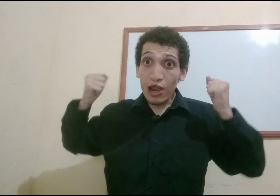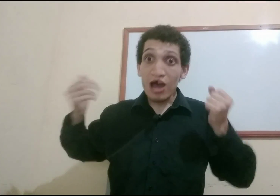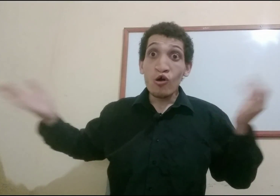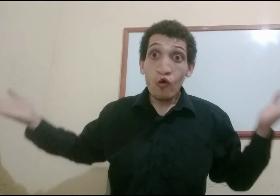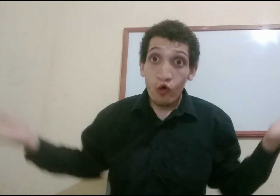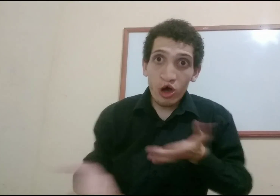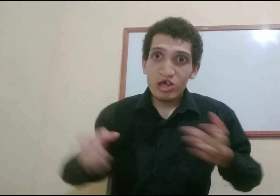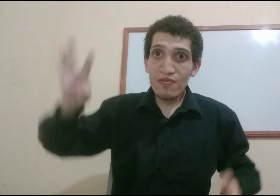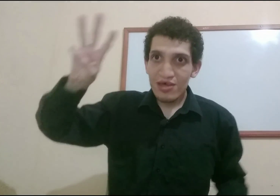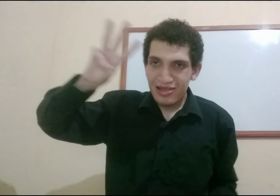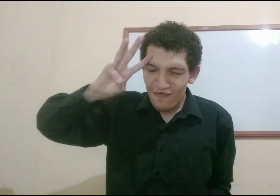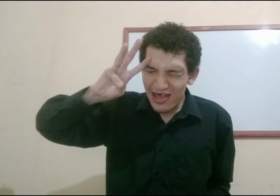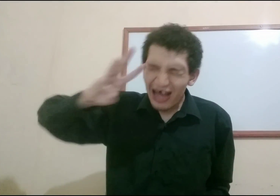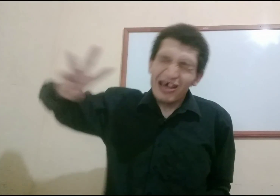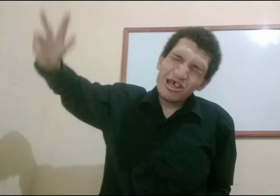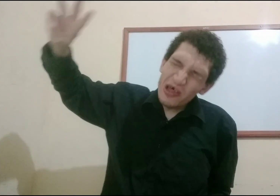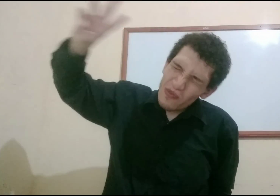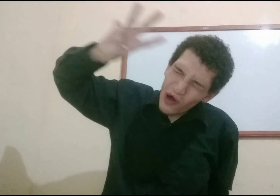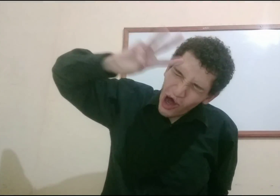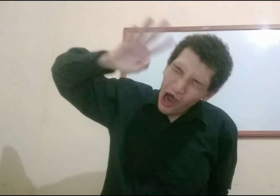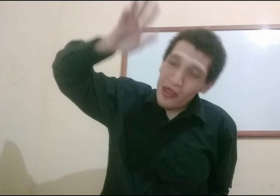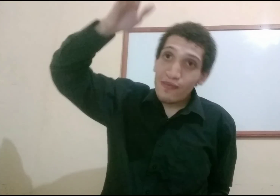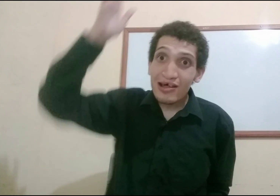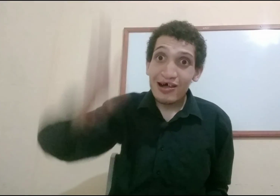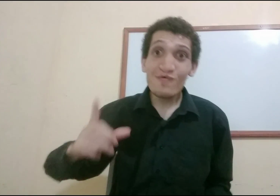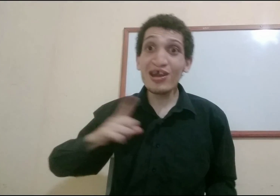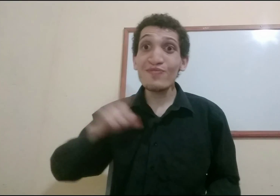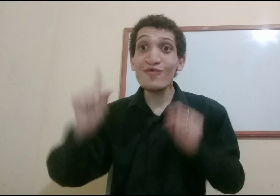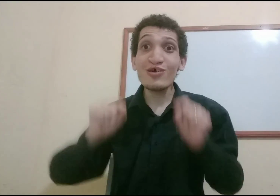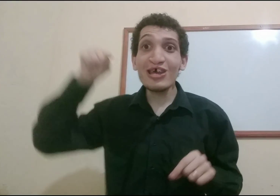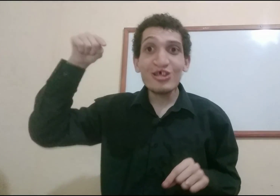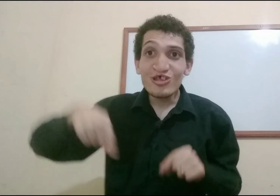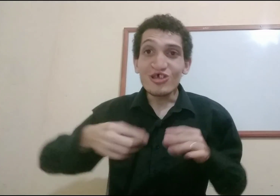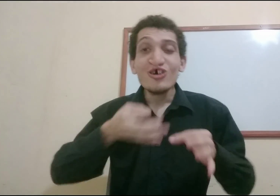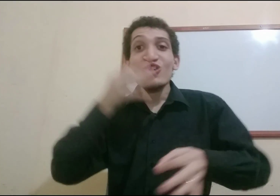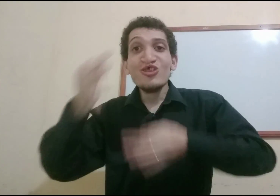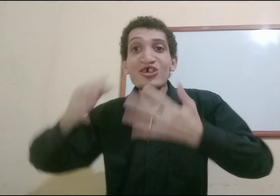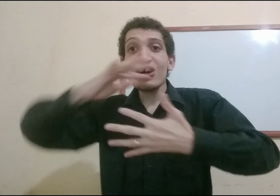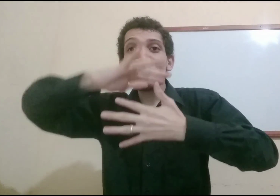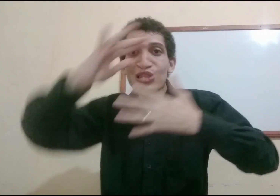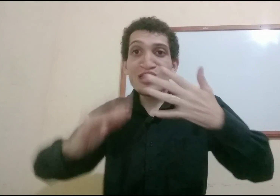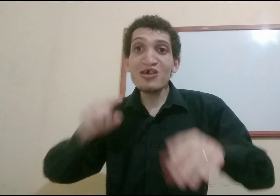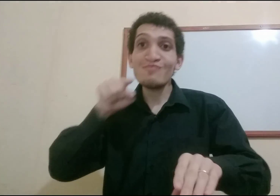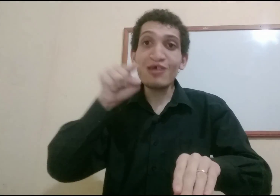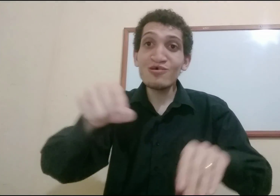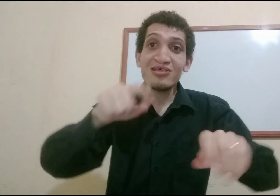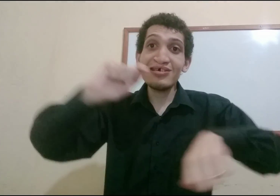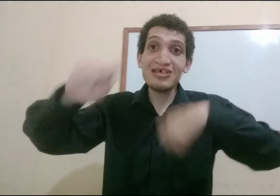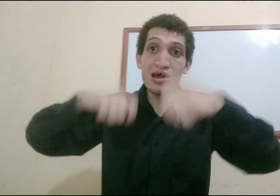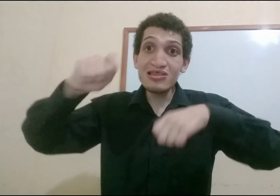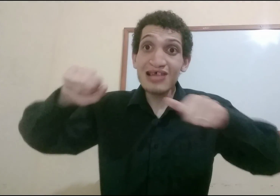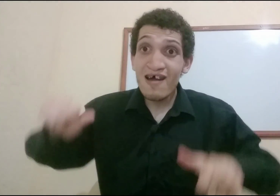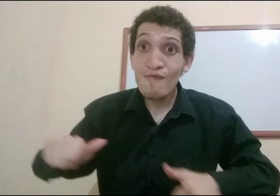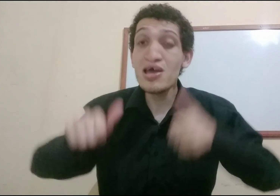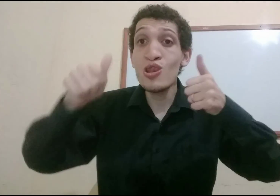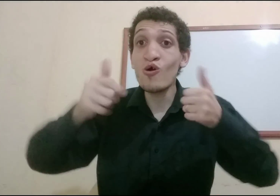lá. Hoje é terça-feira e toda terça-feira tem um EI. Dicas de Libras para você finalizar melhor.